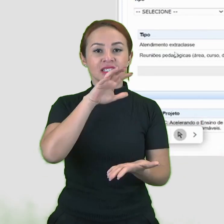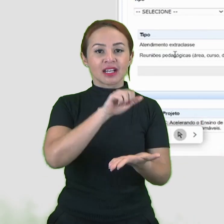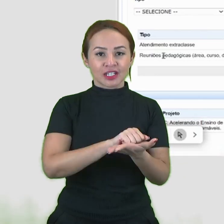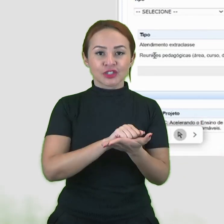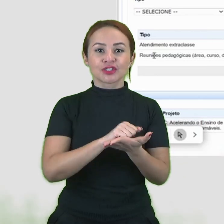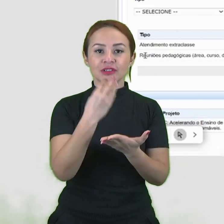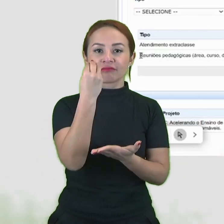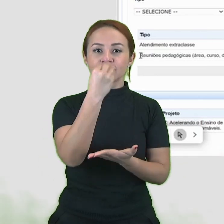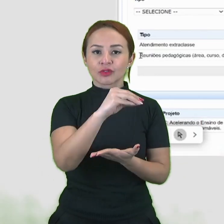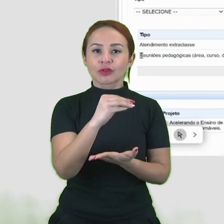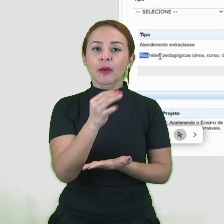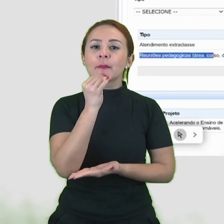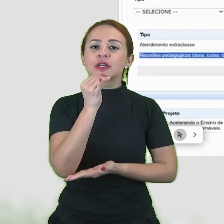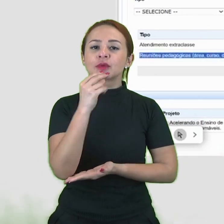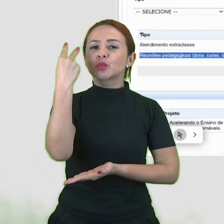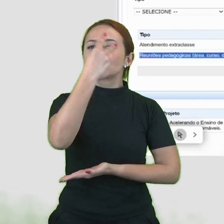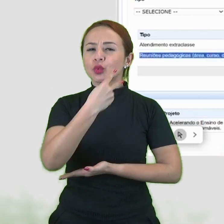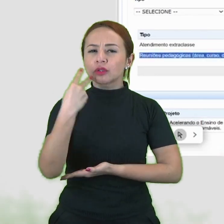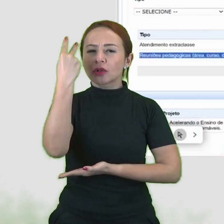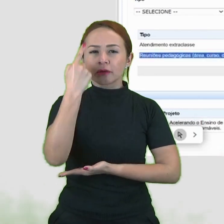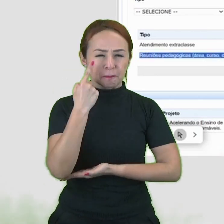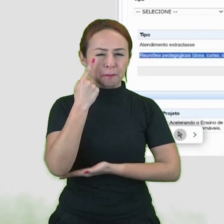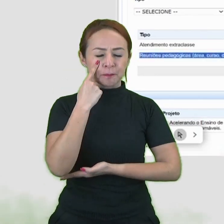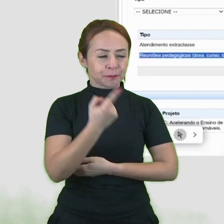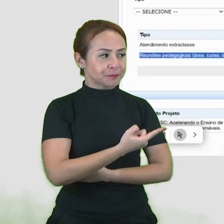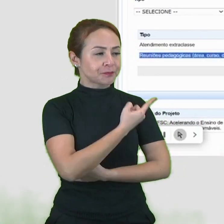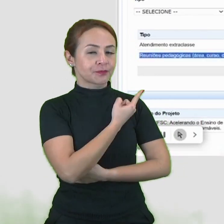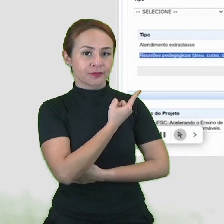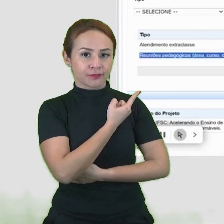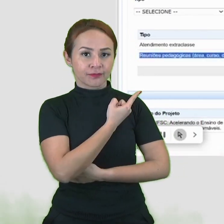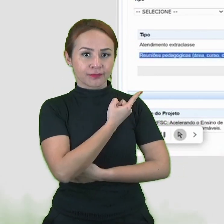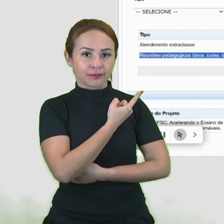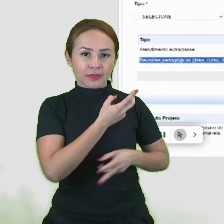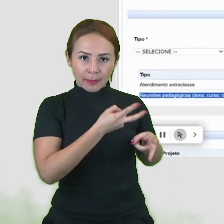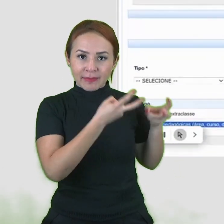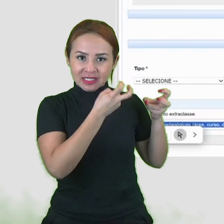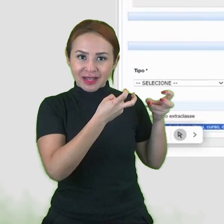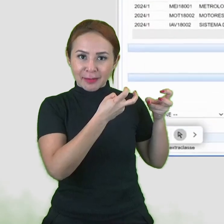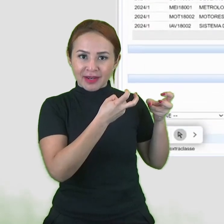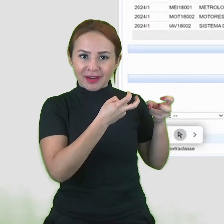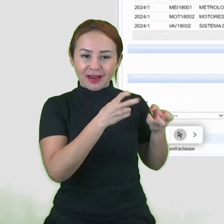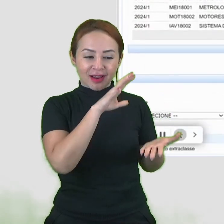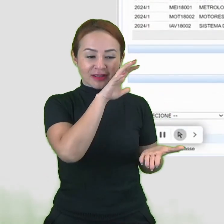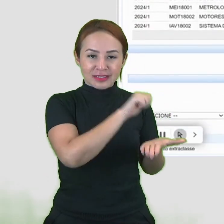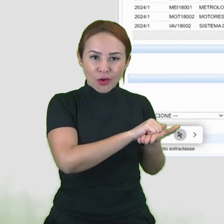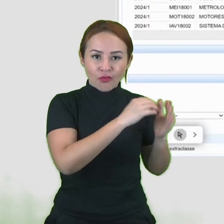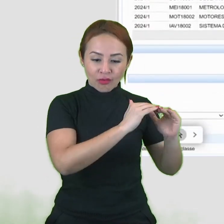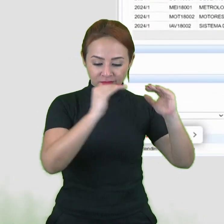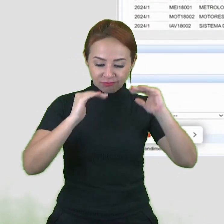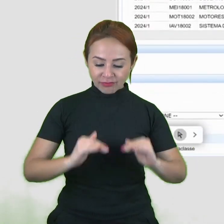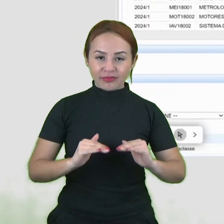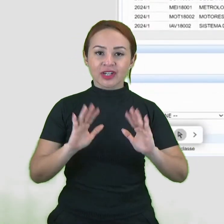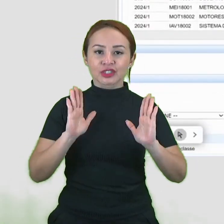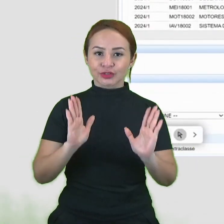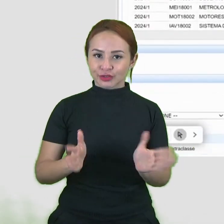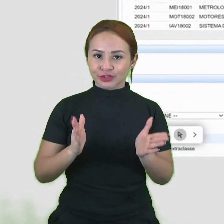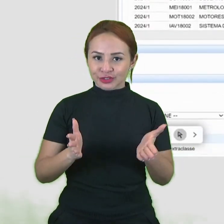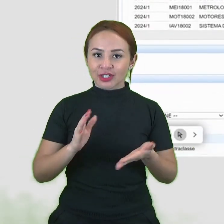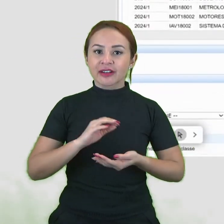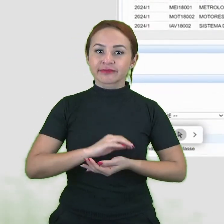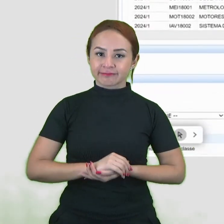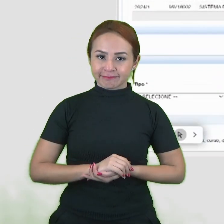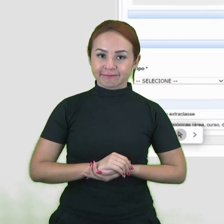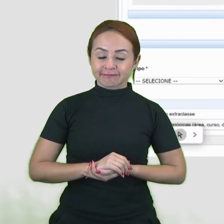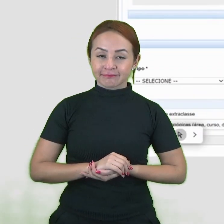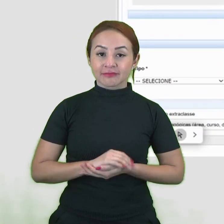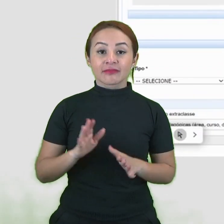Então, percebam que as reuniões já vieram aqui também. Então, a gente tem 12 horas